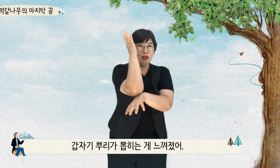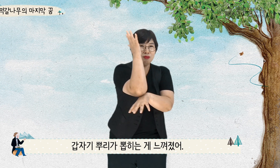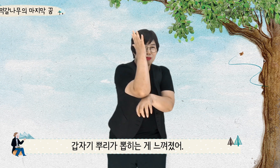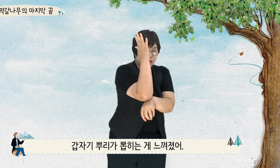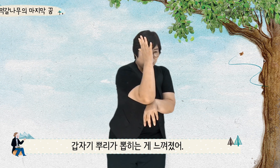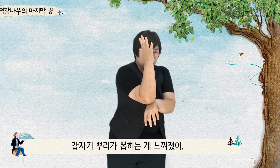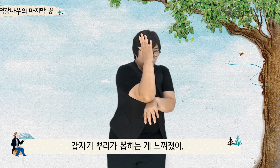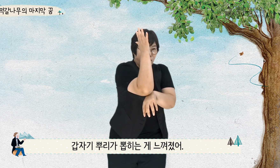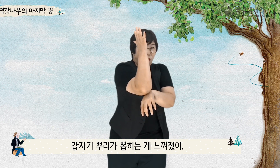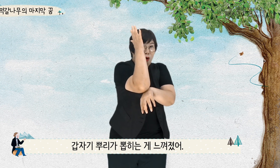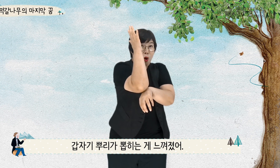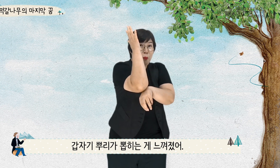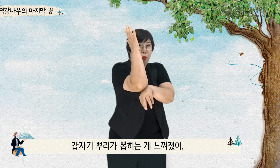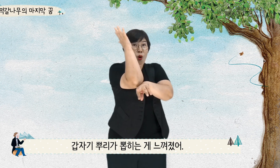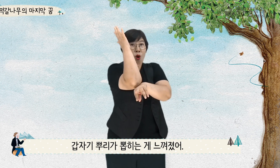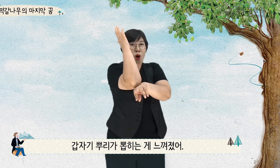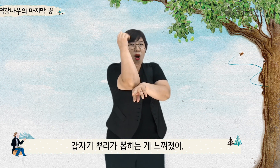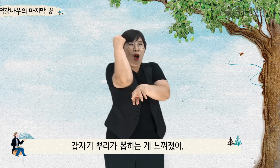갑자기 뿌리가 뽑히는 게 느껴졌어.